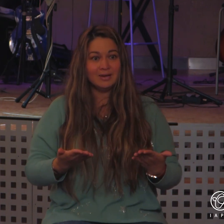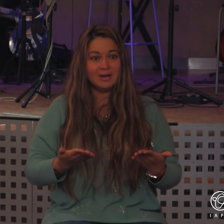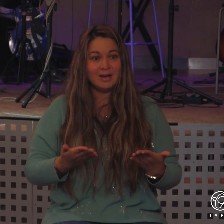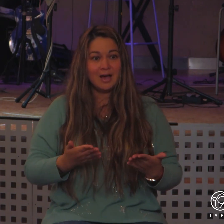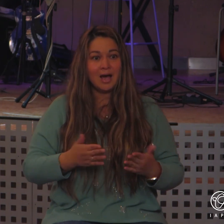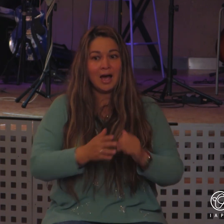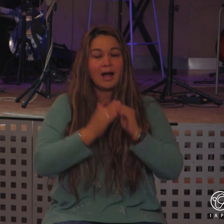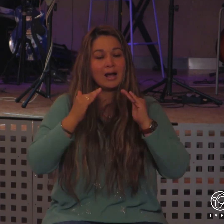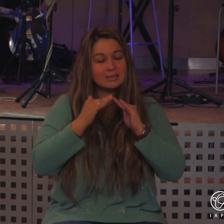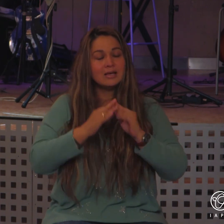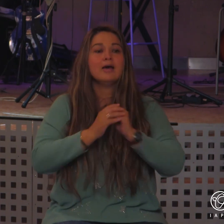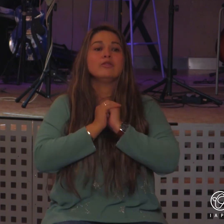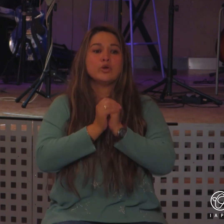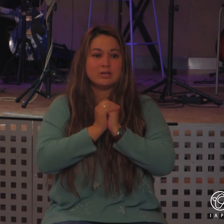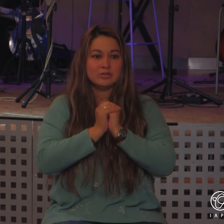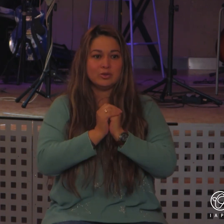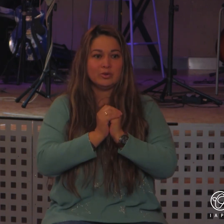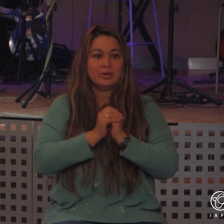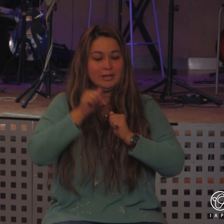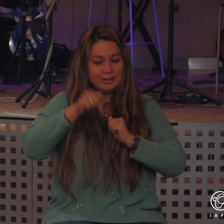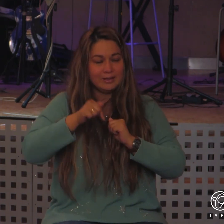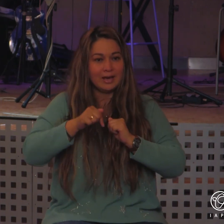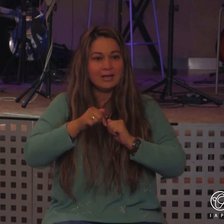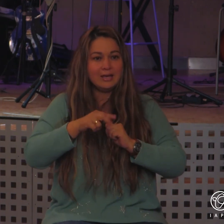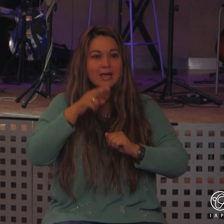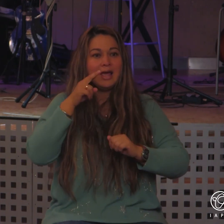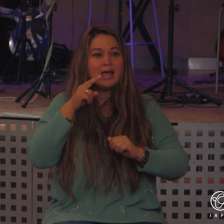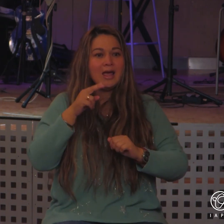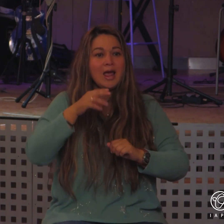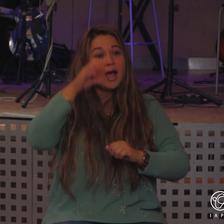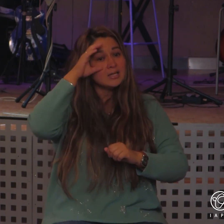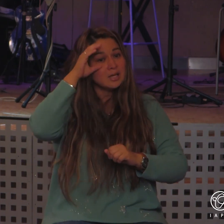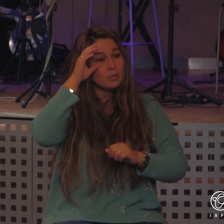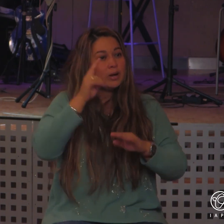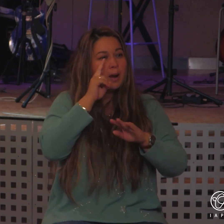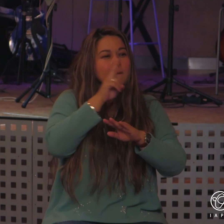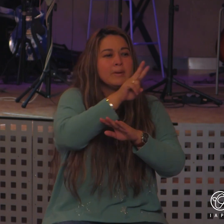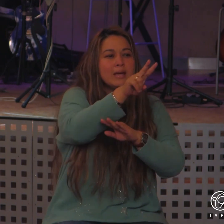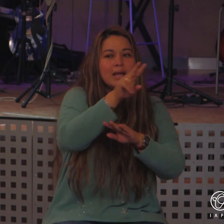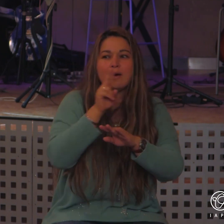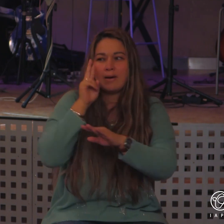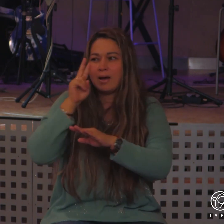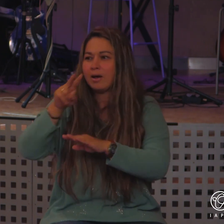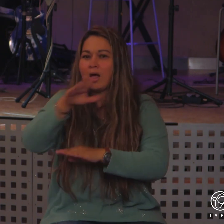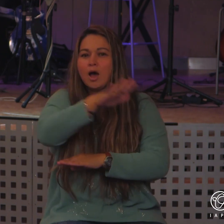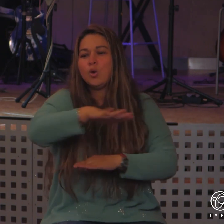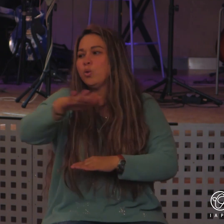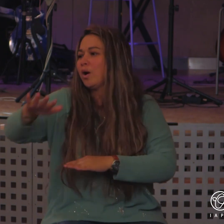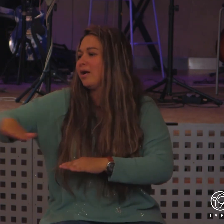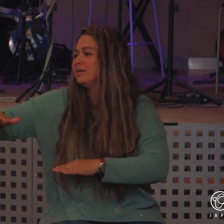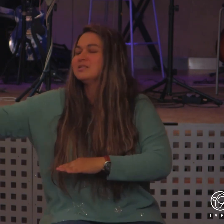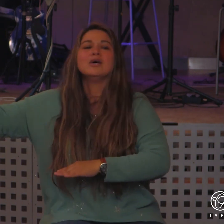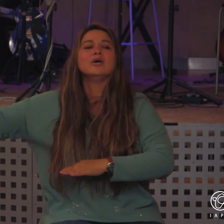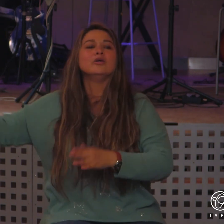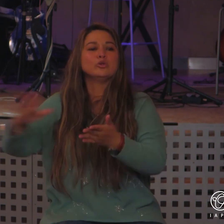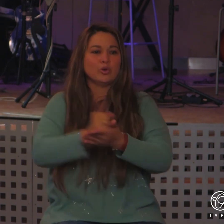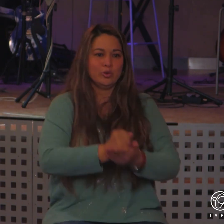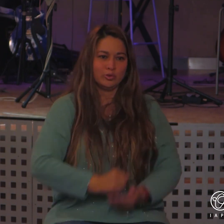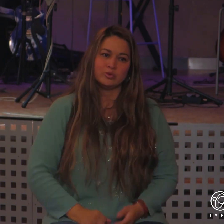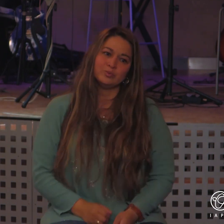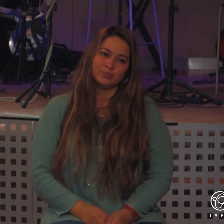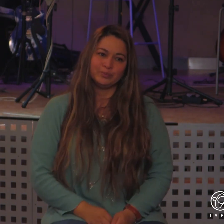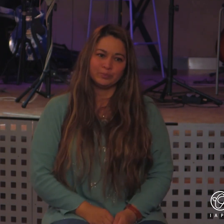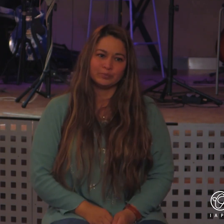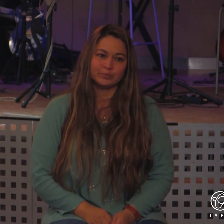lugar. ¡Qué bueno! Jamás el pueblo de Israel tuvo problemas con los filisteos a partir de